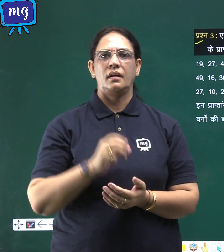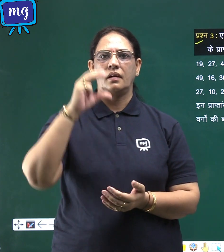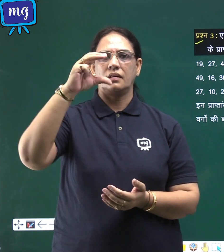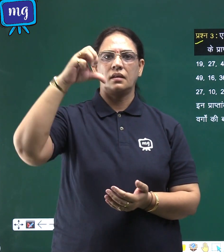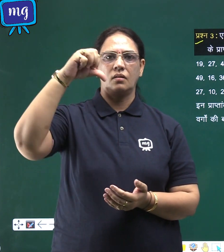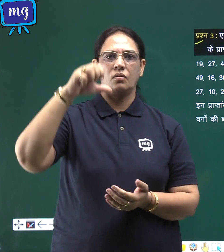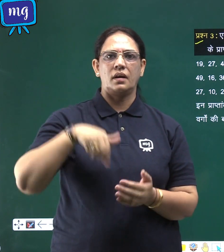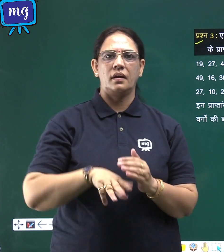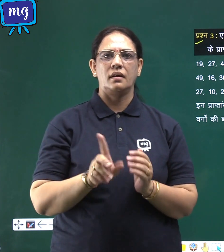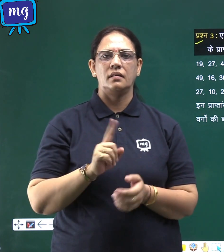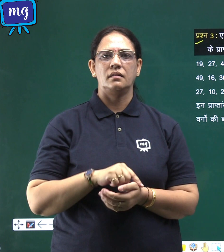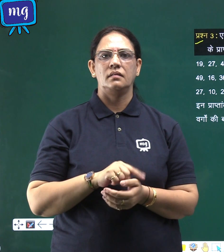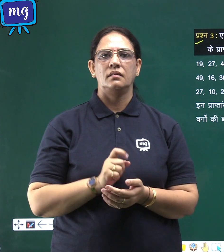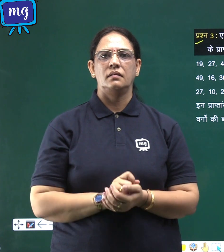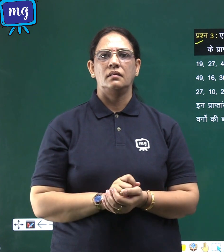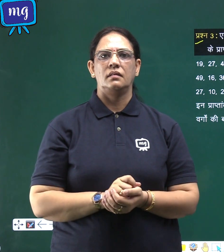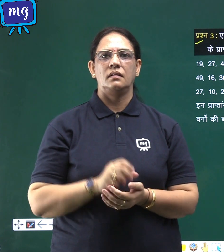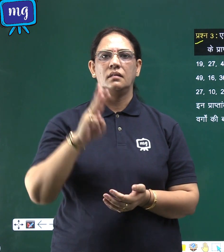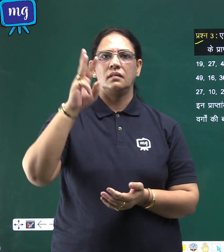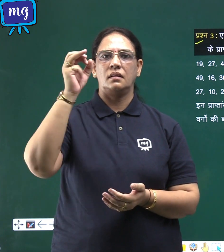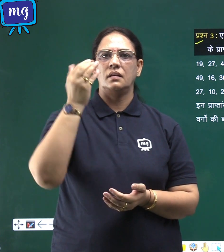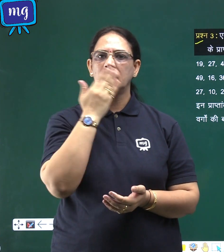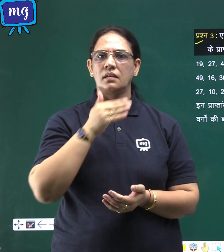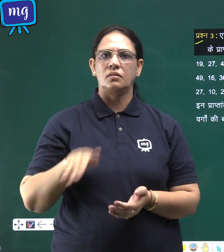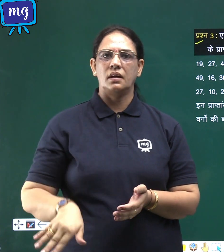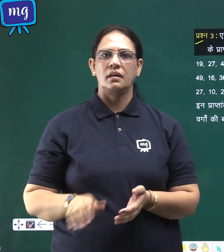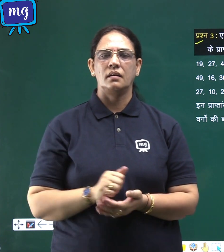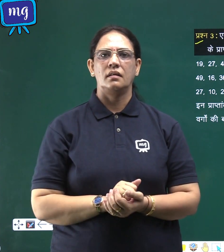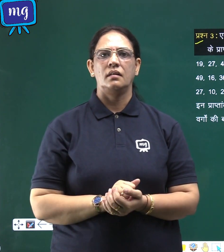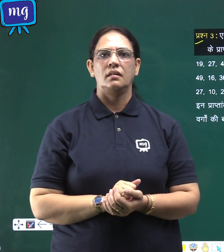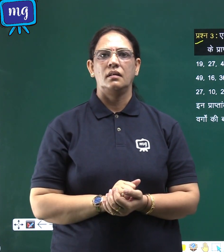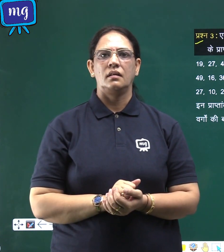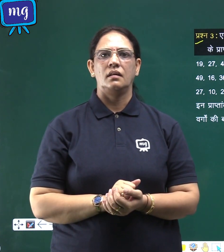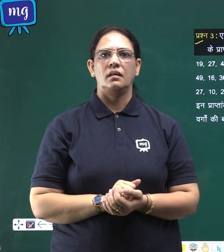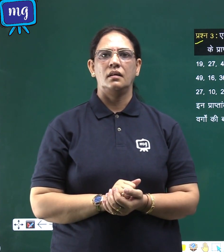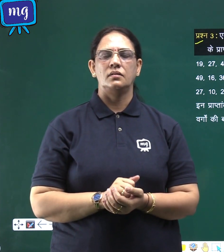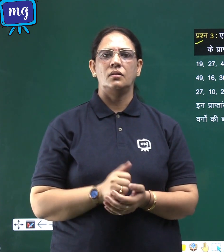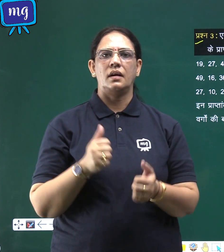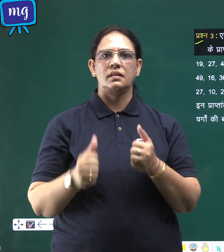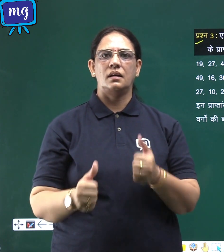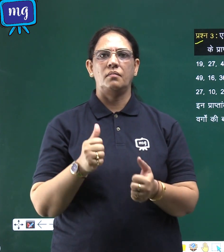के तीस सात्रों के प्राप्तांग